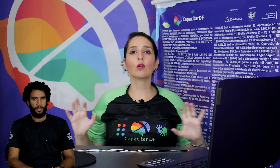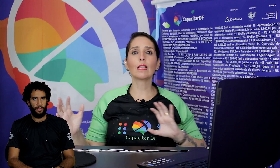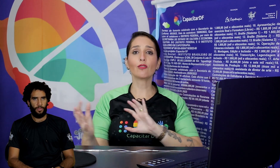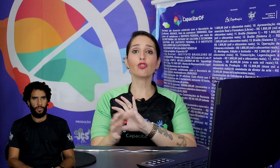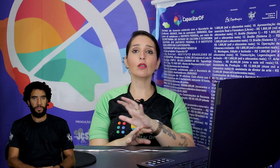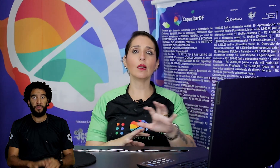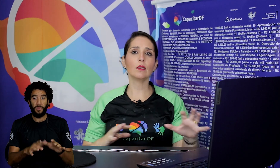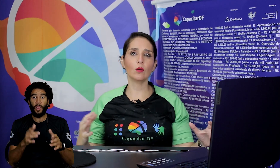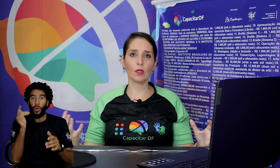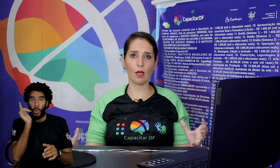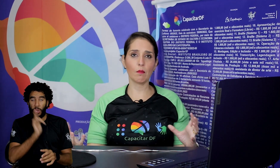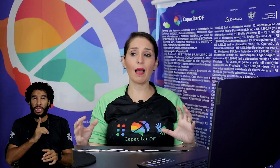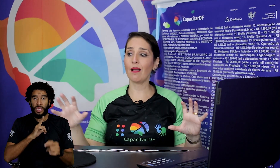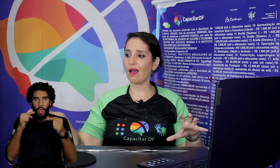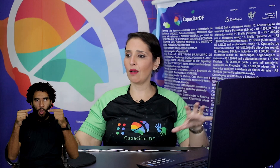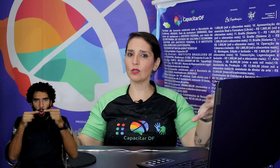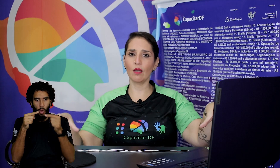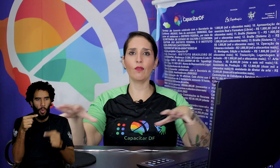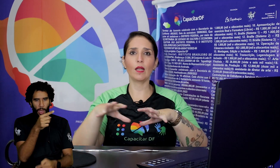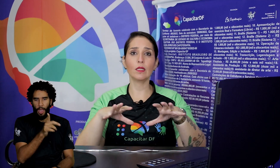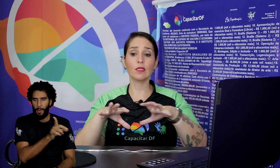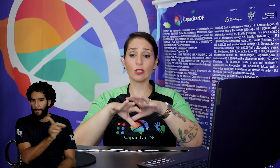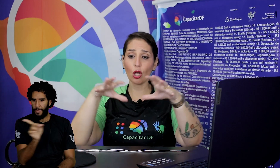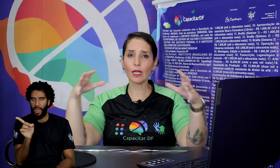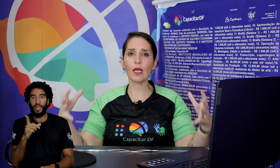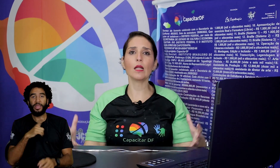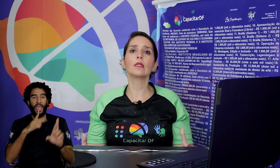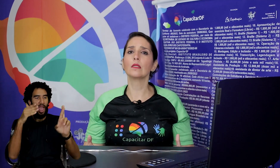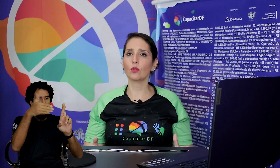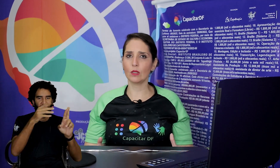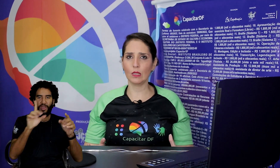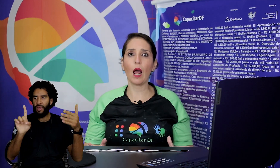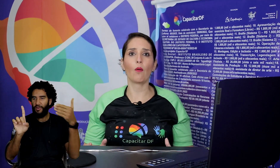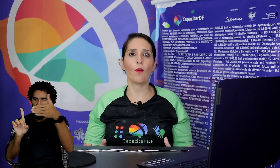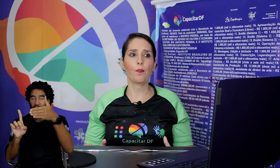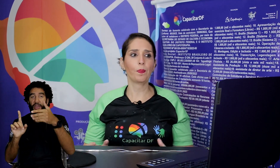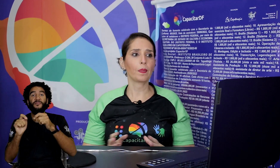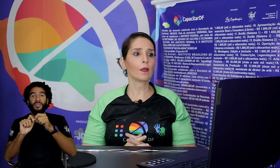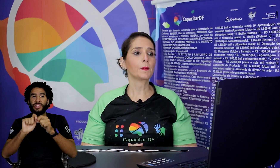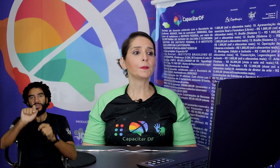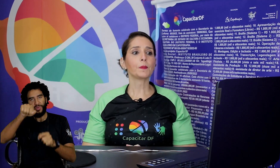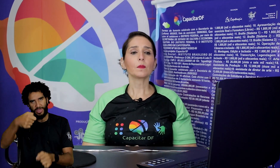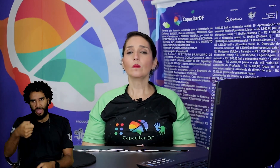gente consegue direcionar e marcar os referentes só na realização do sinal.